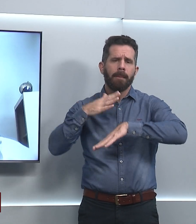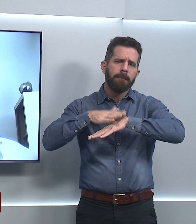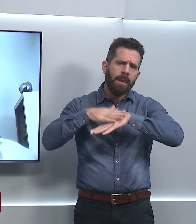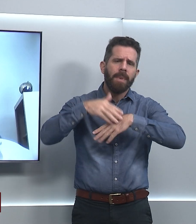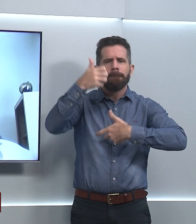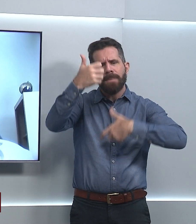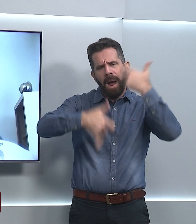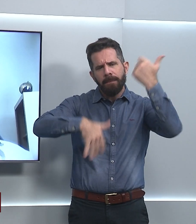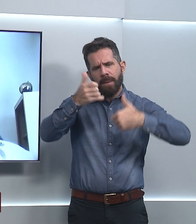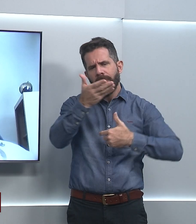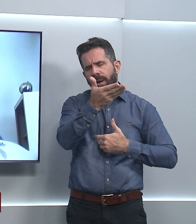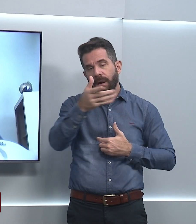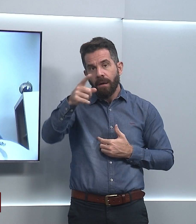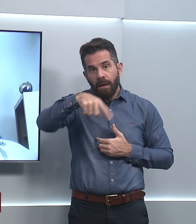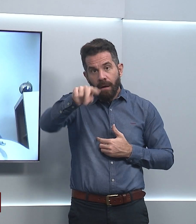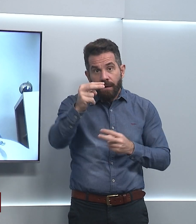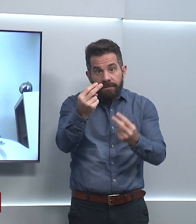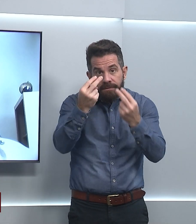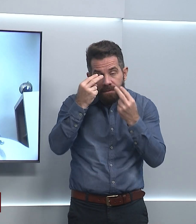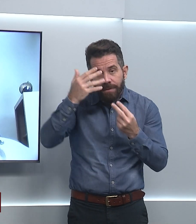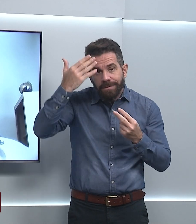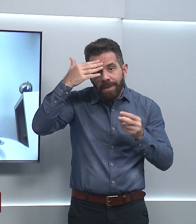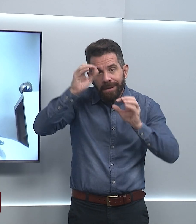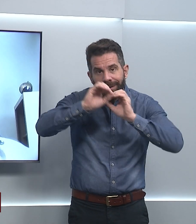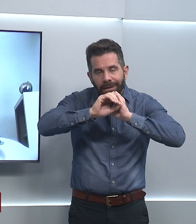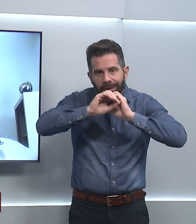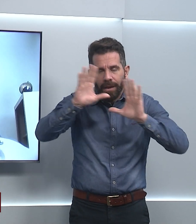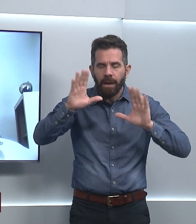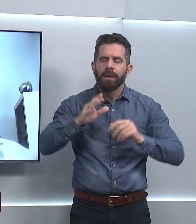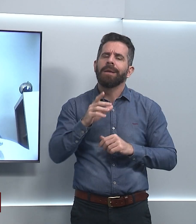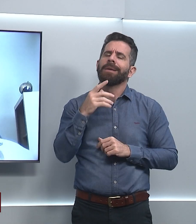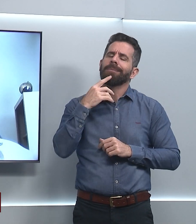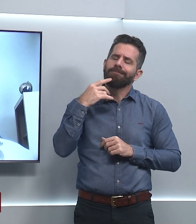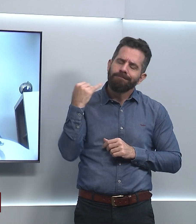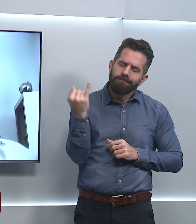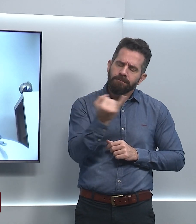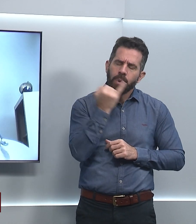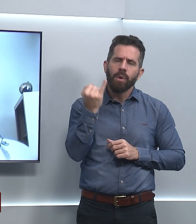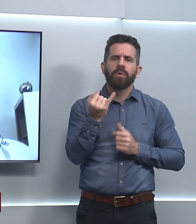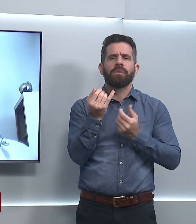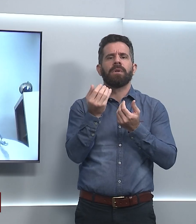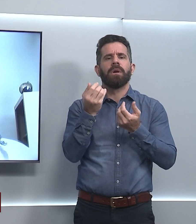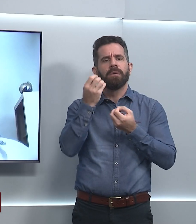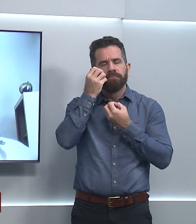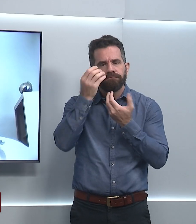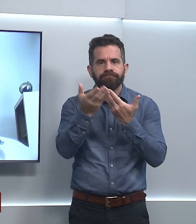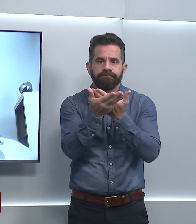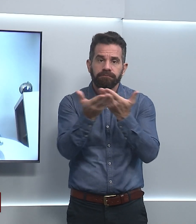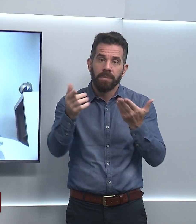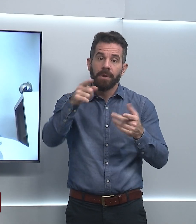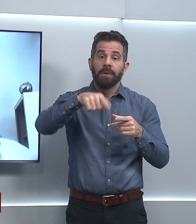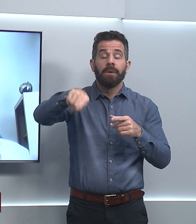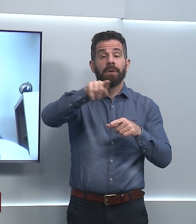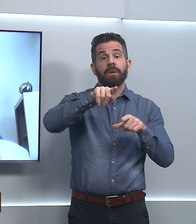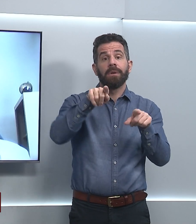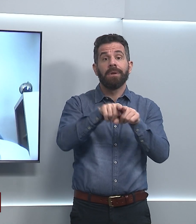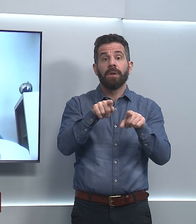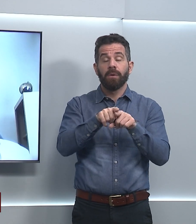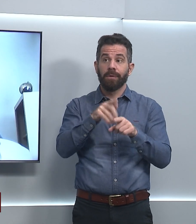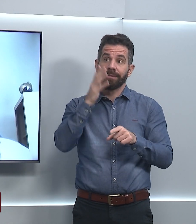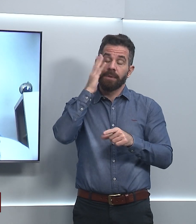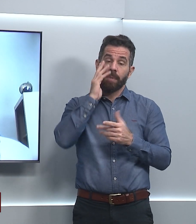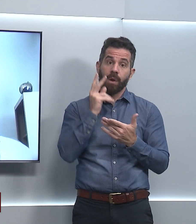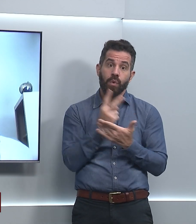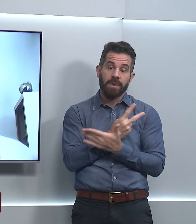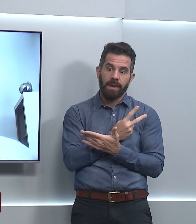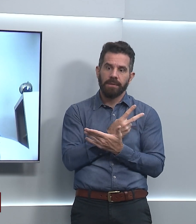ou seja, nós temos que levar aos nossos idosos essa informação, dessa vulnerabilidade desses canais,